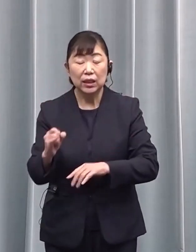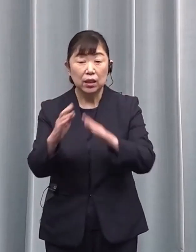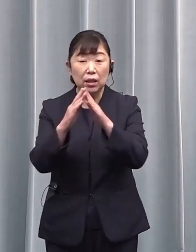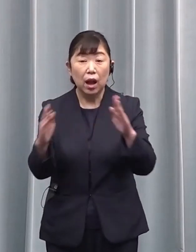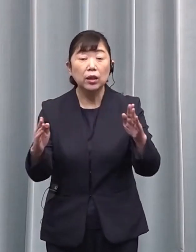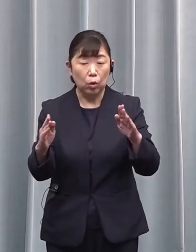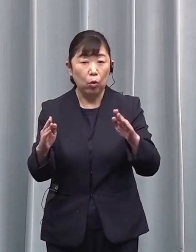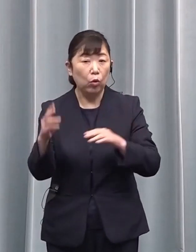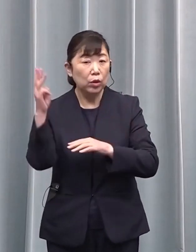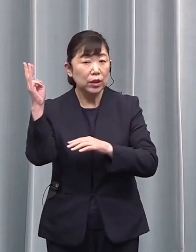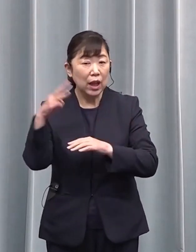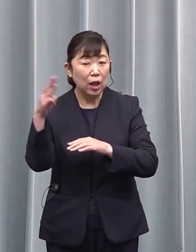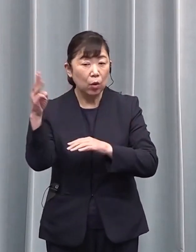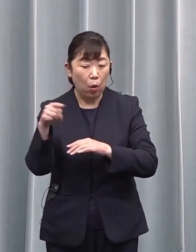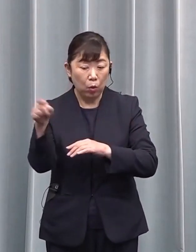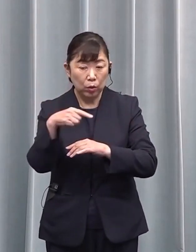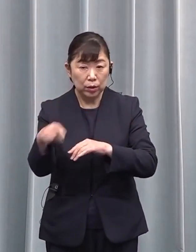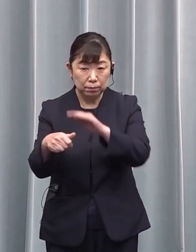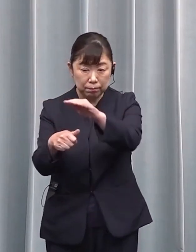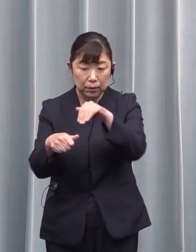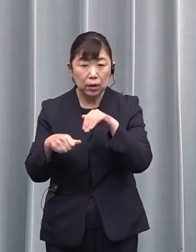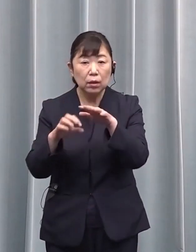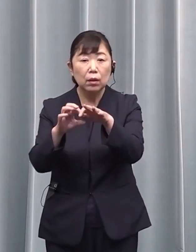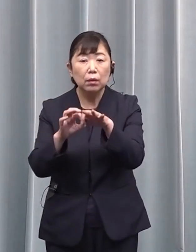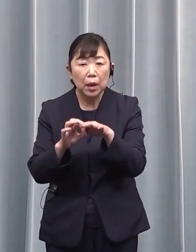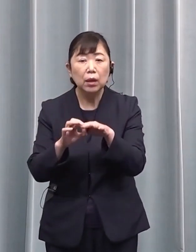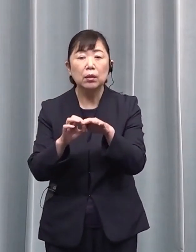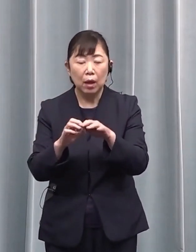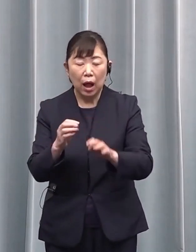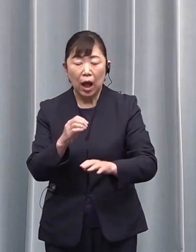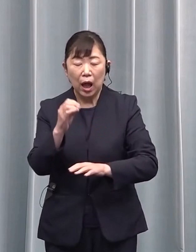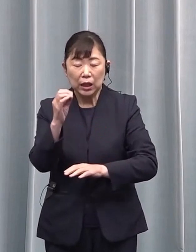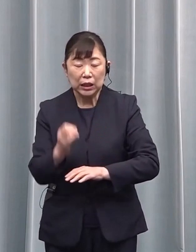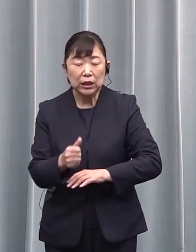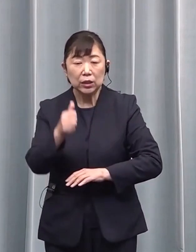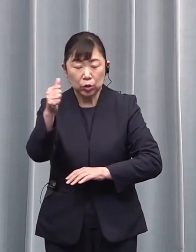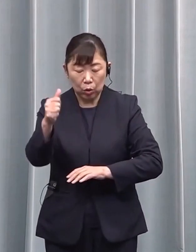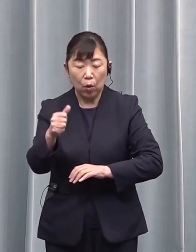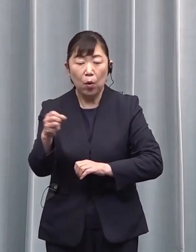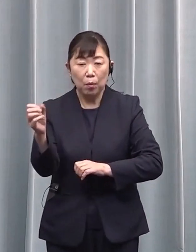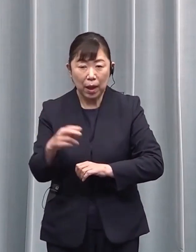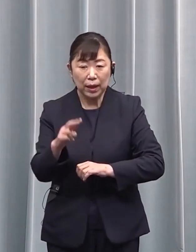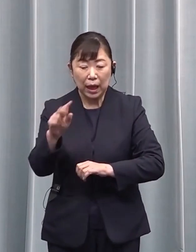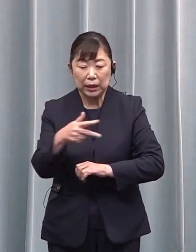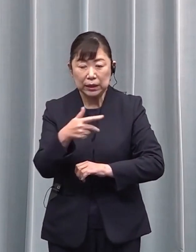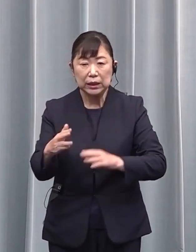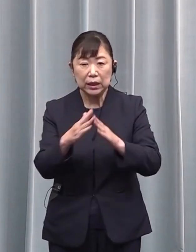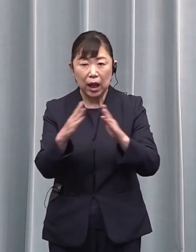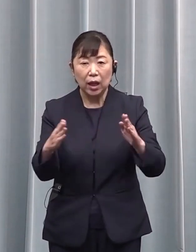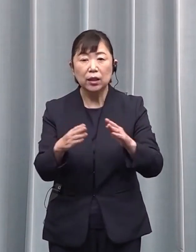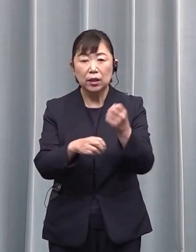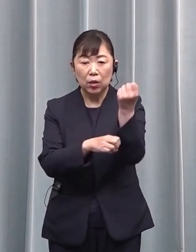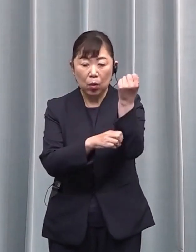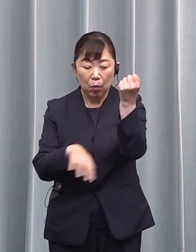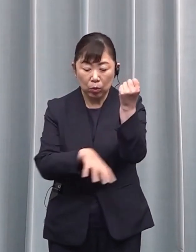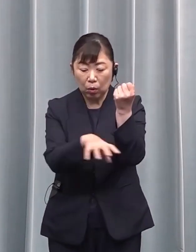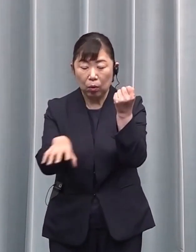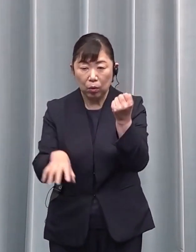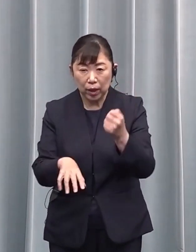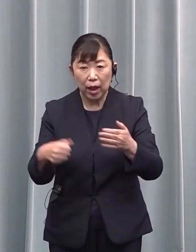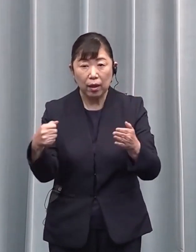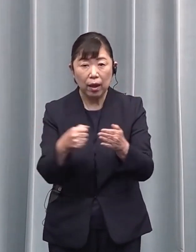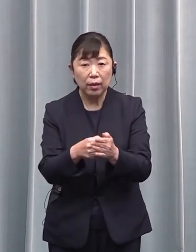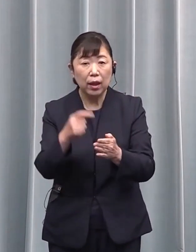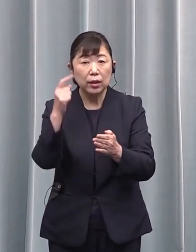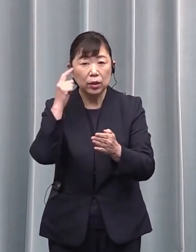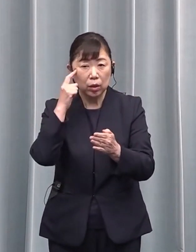参考人等に関しましては、委員長のもと理事会等によって決定されているものと承知しておりますので、